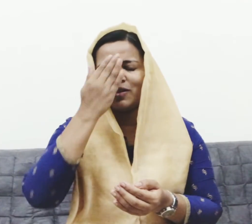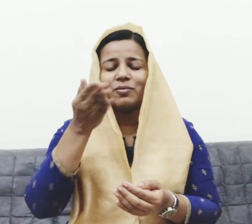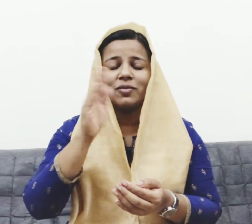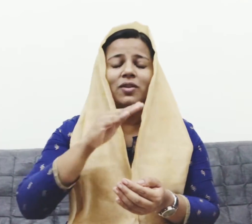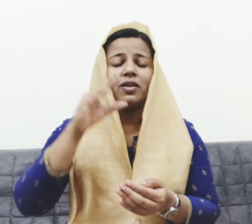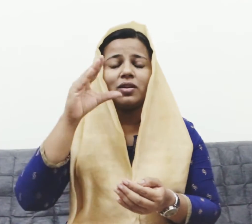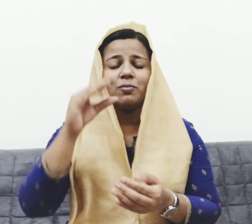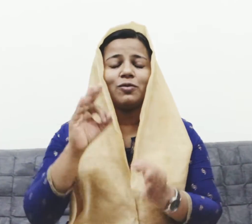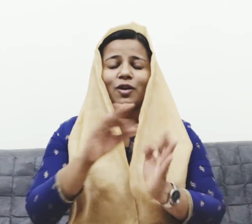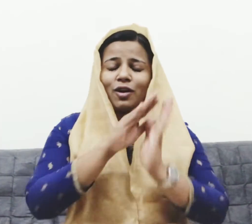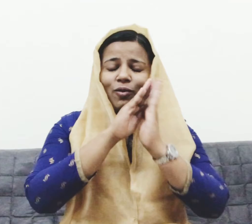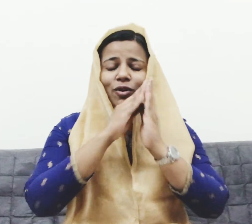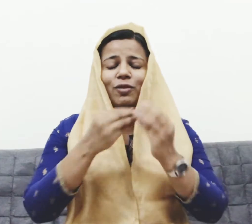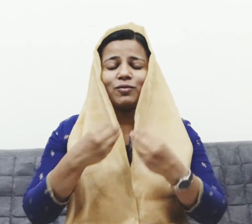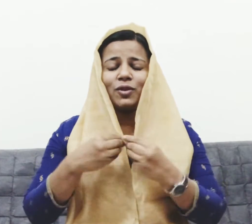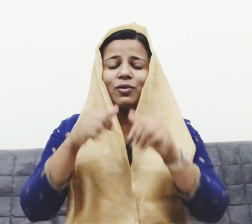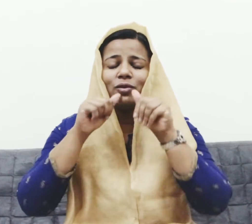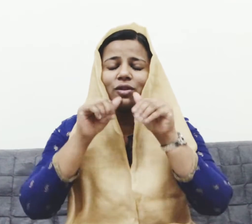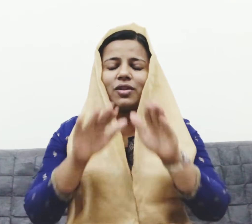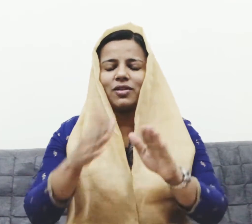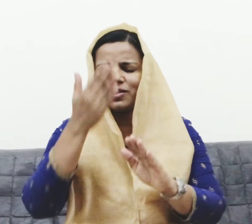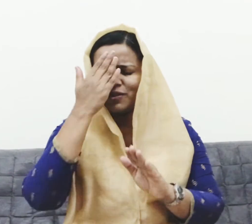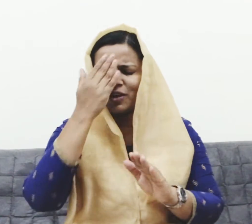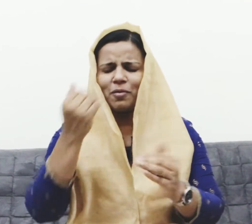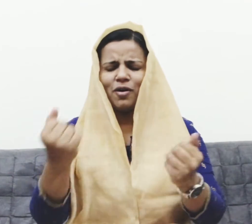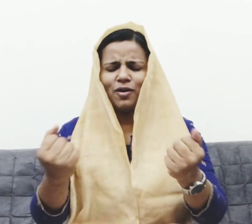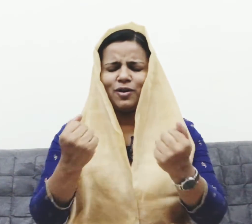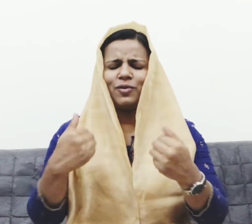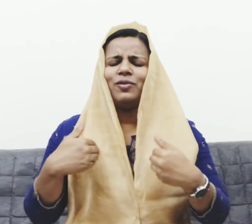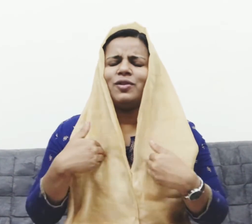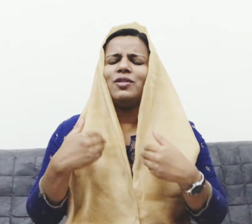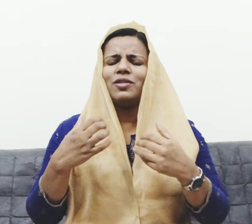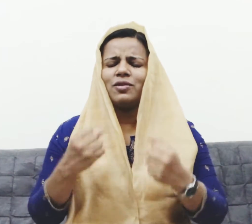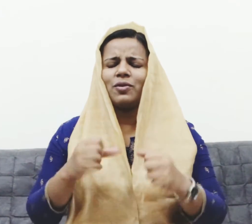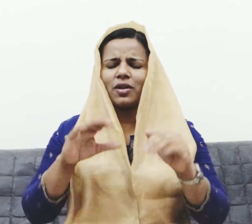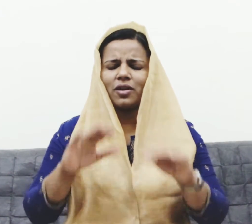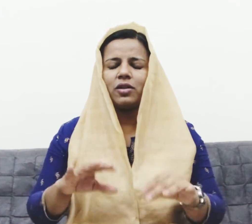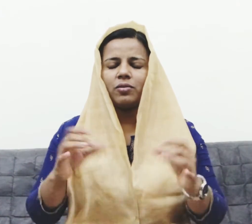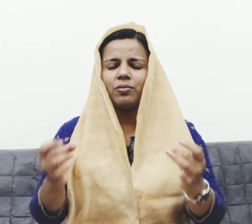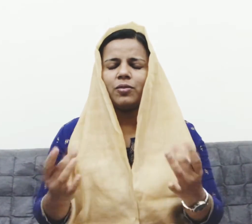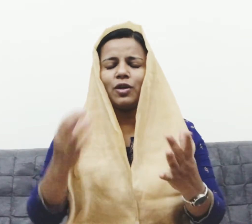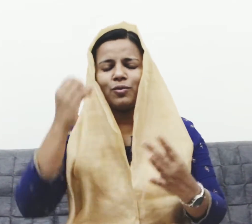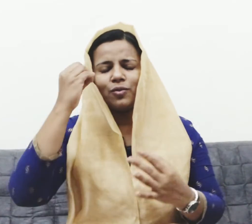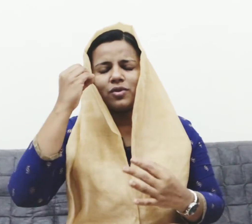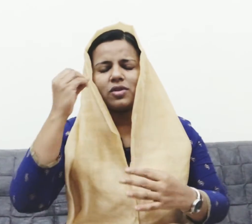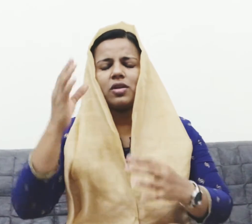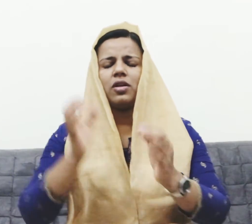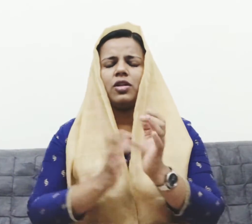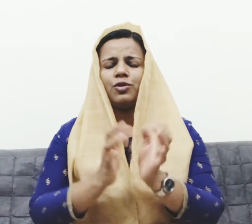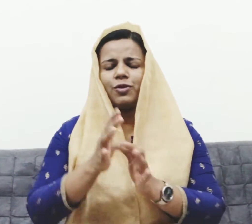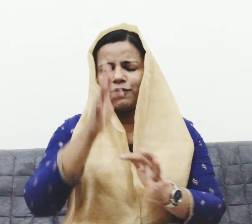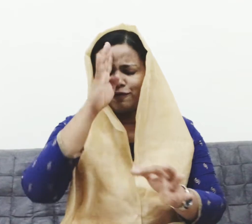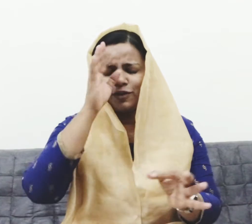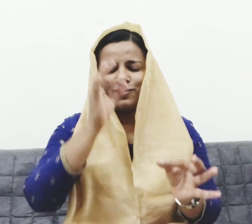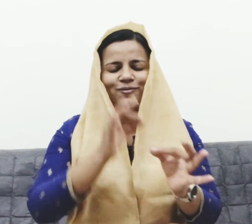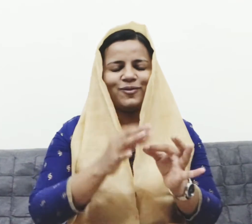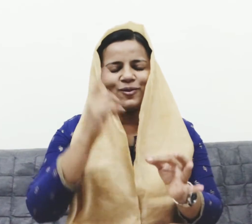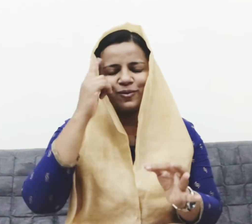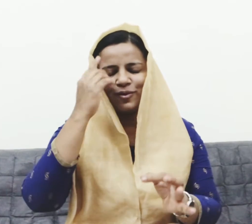കഴിഞ്ഞ രാത്രിയിലും ഞങ്ങൾക്ക് നല്ല ഉറക്കം തന്ന് അനുഗ്രഹിച്ചതിന് സ്തോത്രം. ആരോഗ്യത്തോടെ, സൗഖ്യത്തോടെ ഞങ്ങളെ ഉണർത്തിയ കർത്താവിൻ്റെ വിശ്വസ്തതയോർത്ത് ഞങ്ങൾ